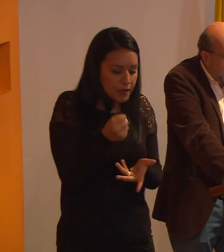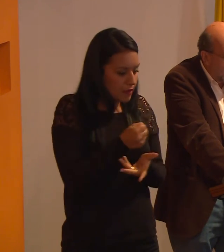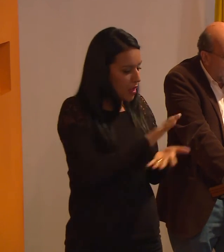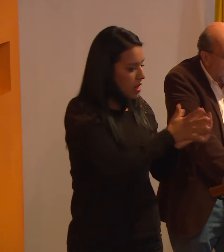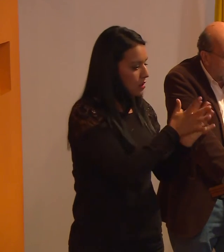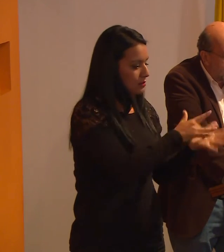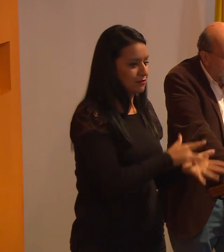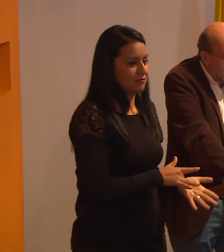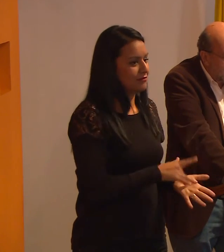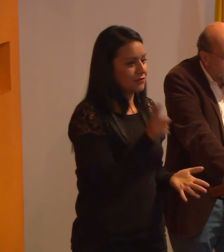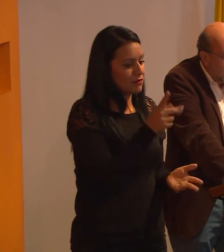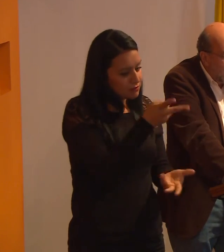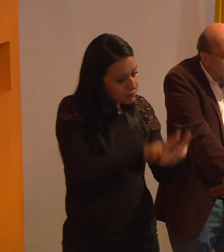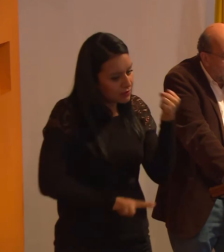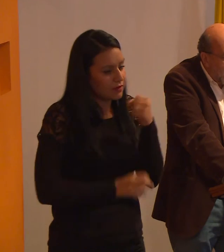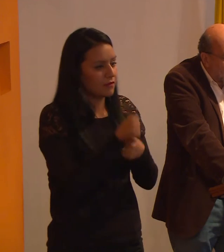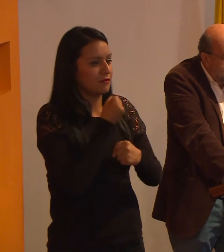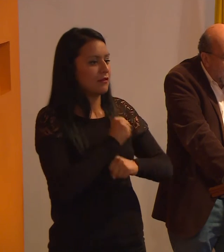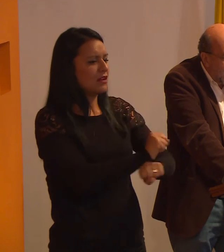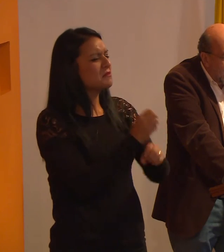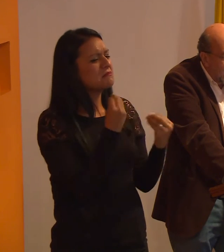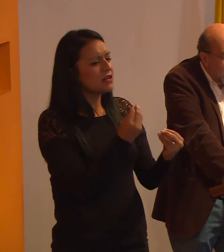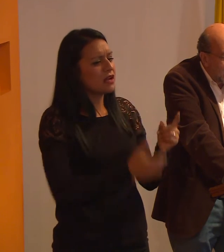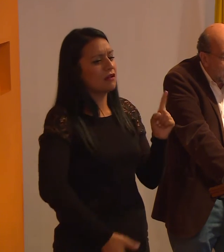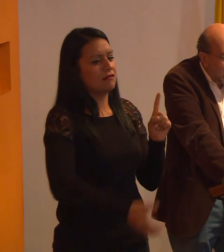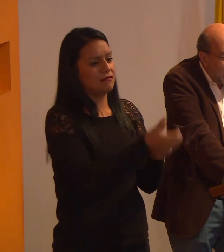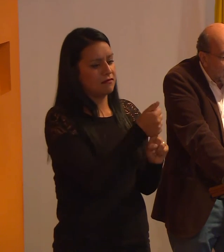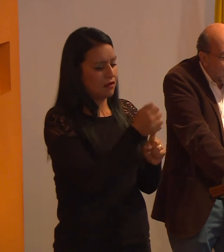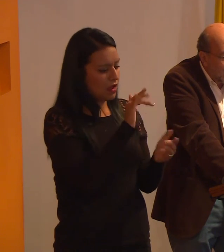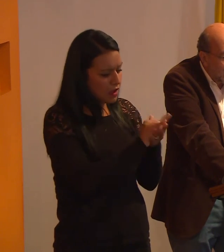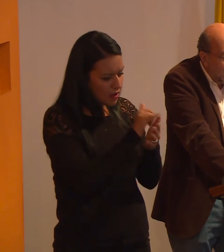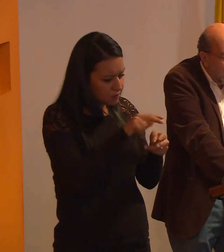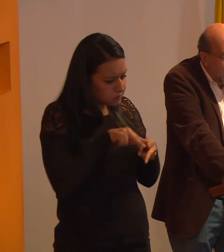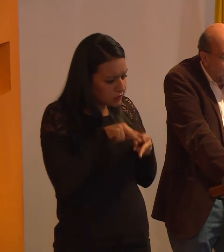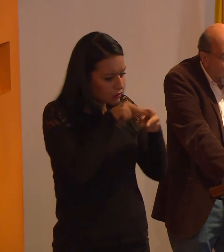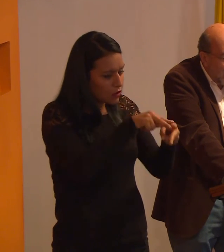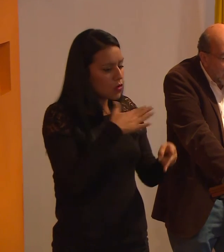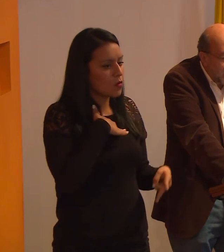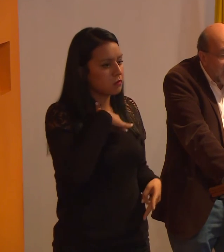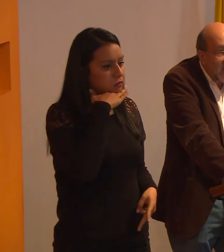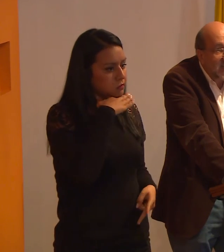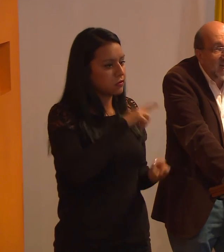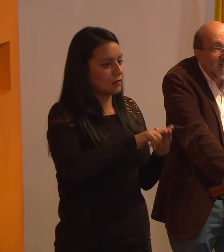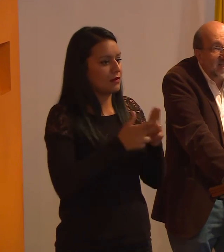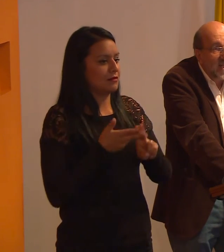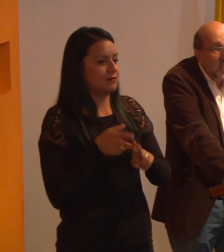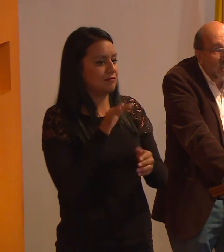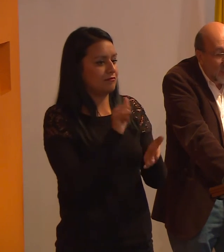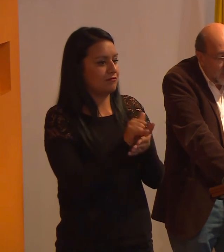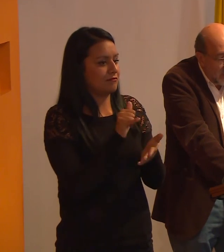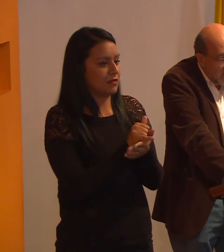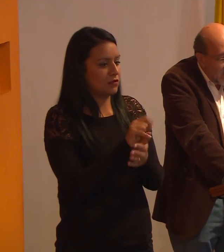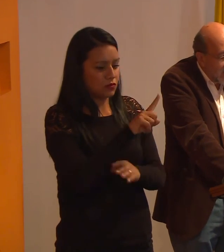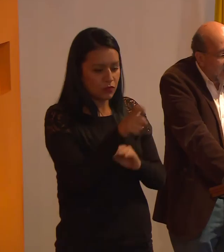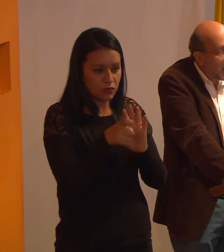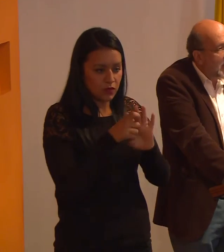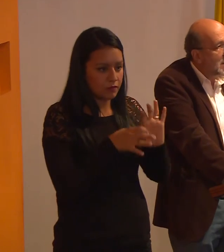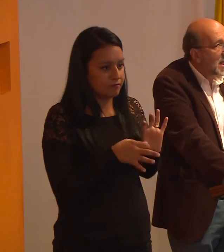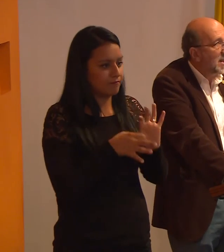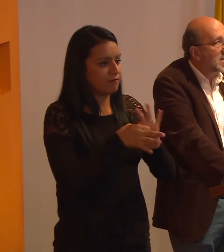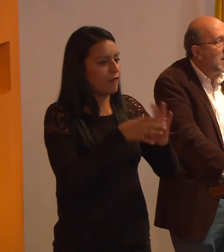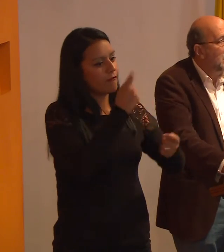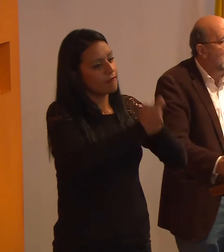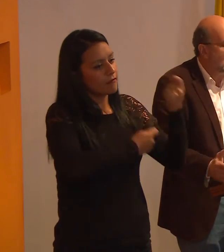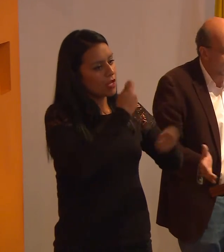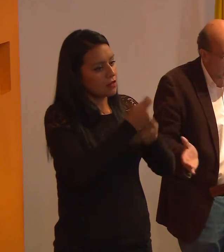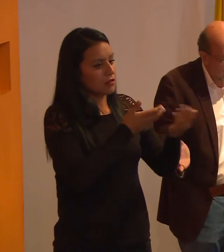corresponde redoblar esfuerzos para obtener ingentes recursos por las vías de la extensión y la venta